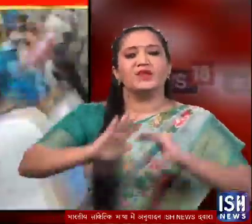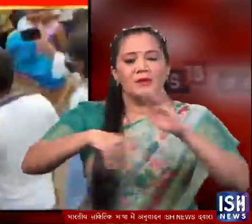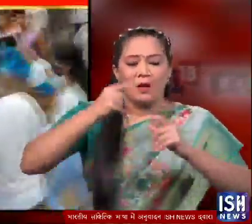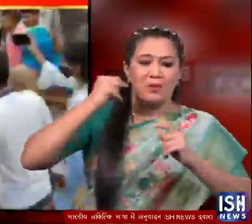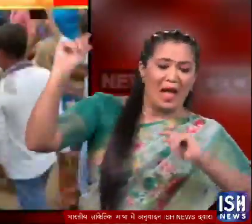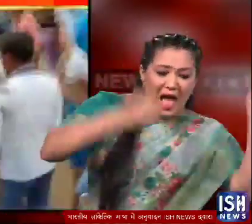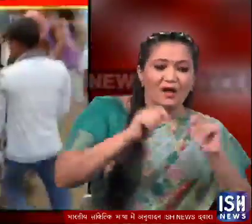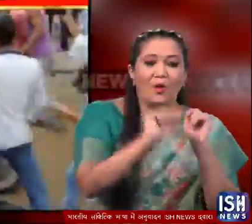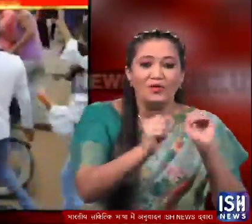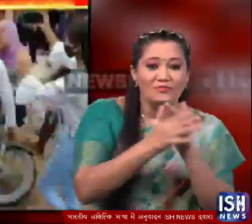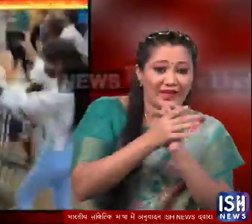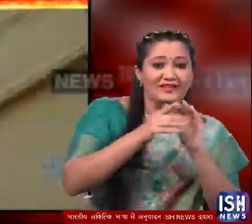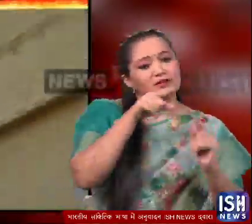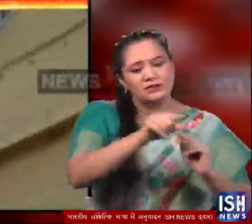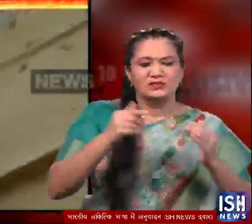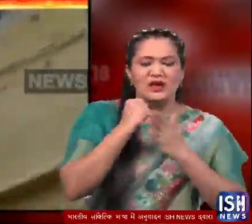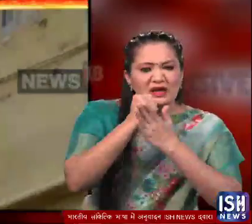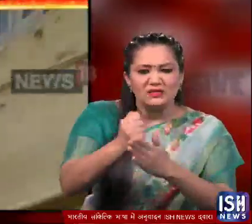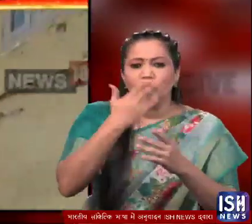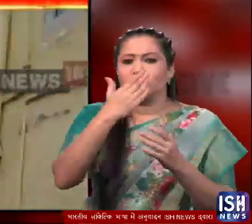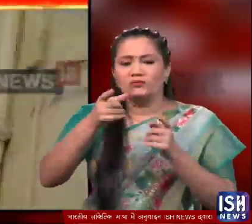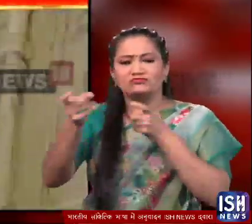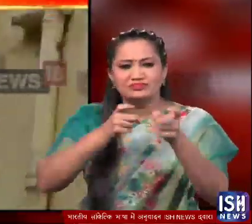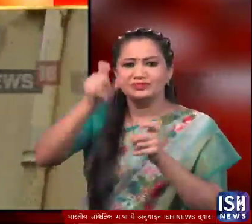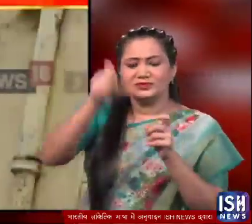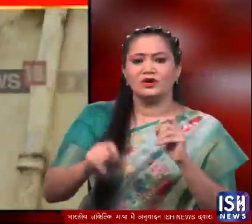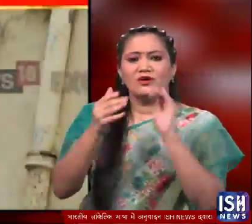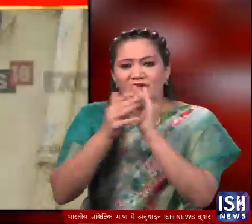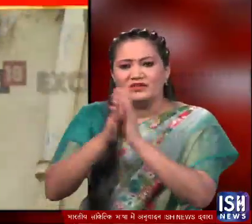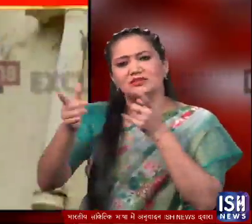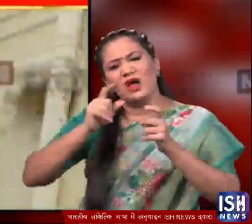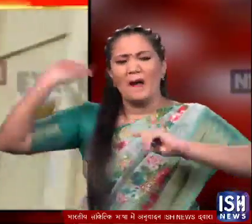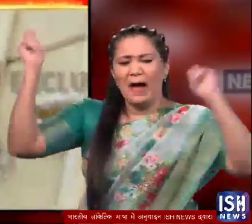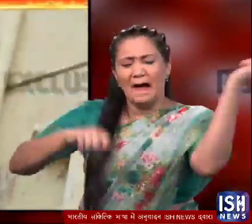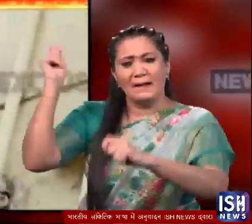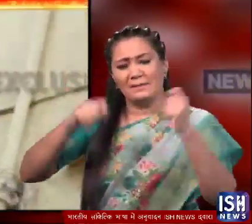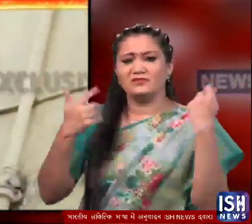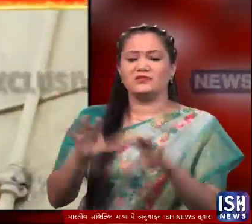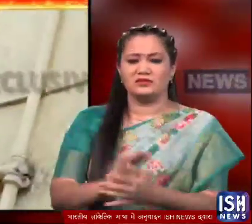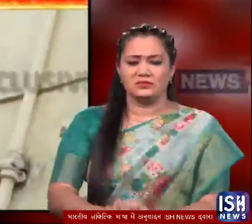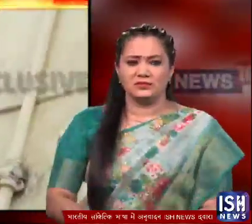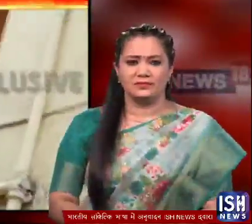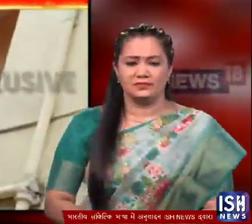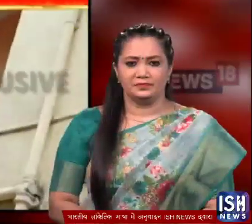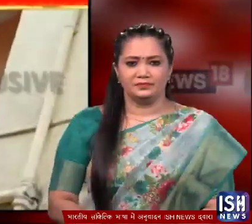रहे लड़के के कुछ साथी वहां आ गए और उन्होंने स्कूल संचालक और उसके साथियों की जमकर धुनाई की।